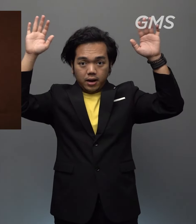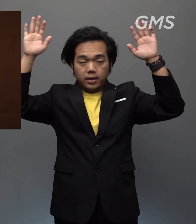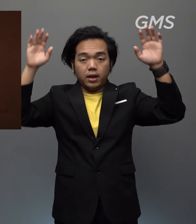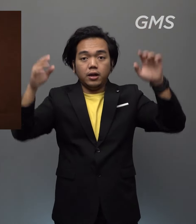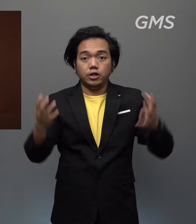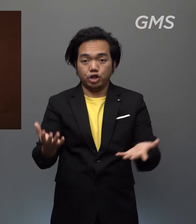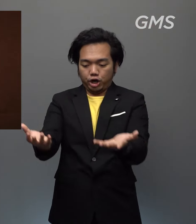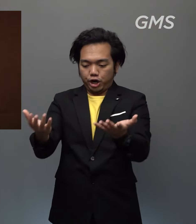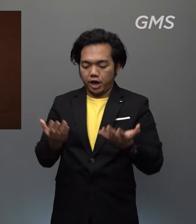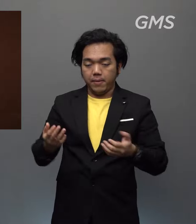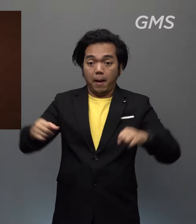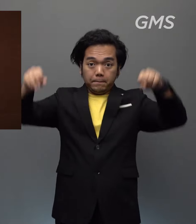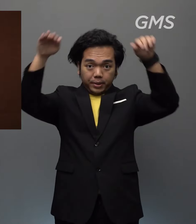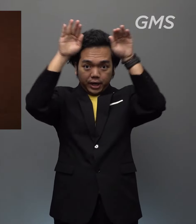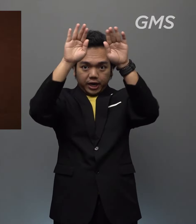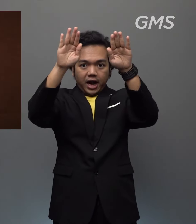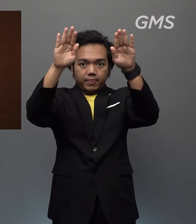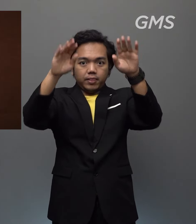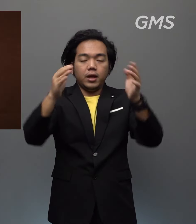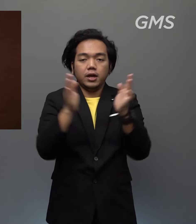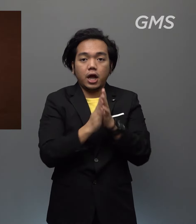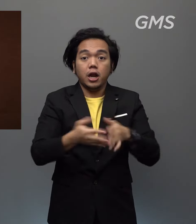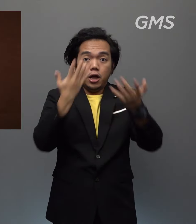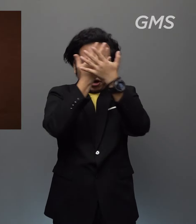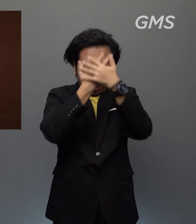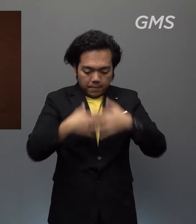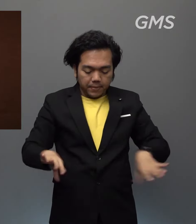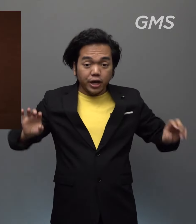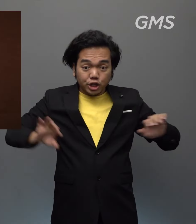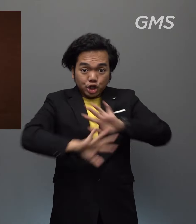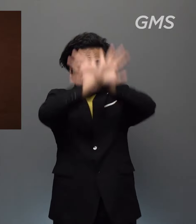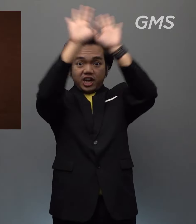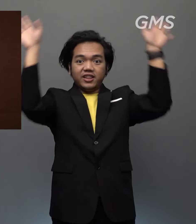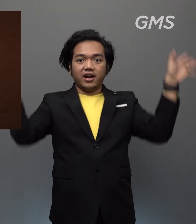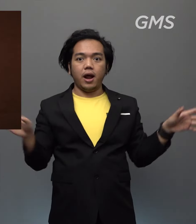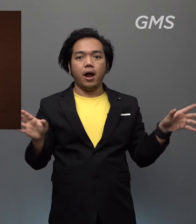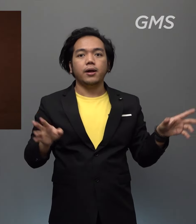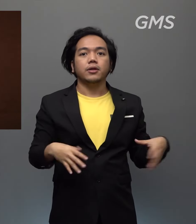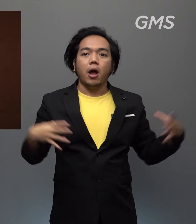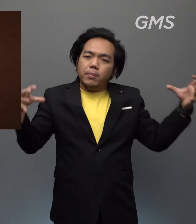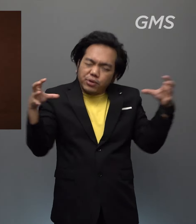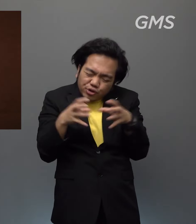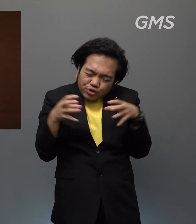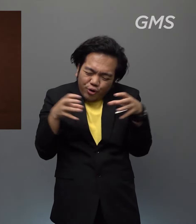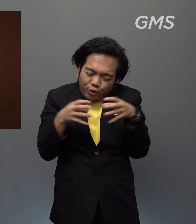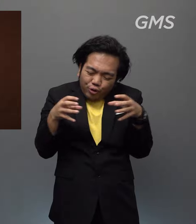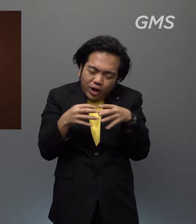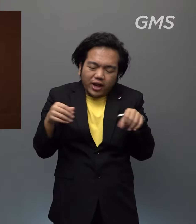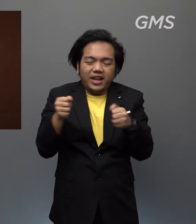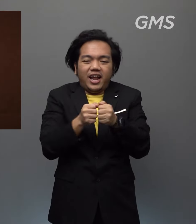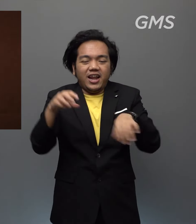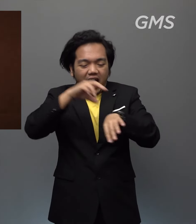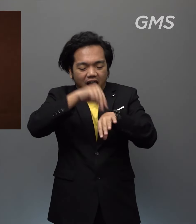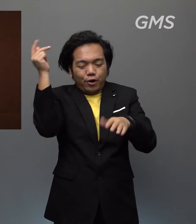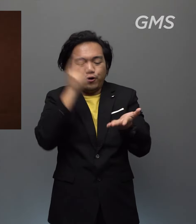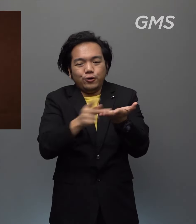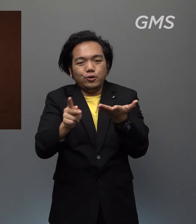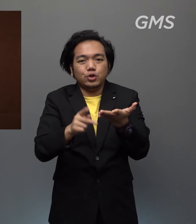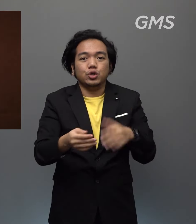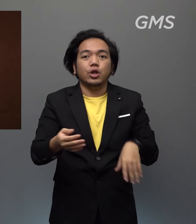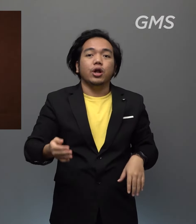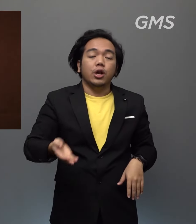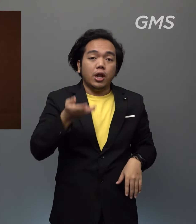sejahtera daripada Allah Bapa kasih karunia di dalam nama Yesus dan persekutuan dengan Allah Roh Kudus menyertai kita. Allah memberkati jalan keluar